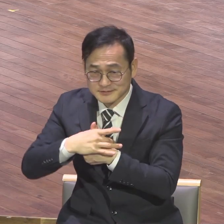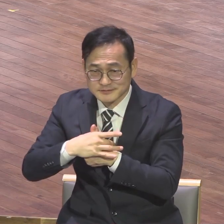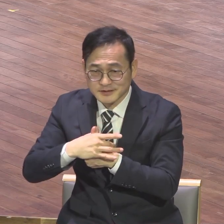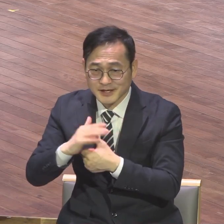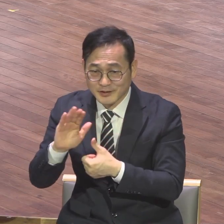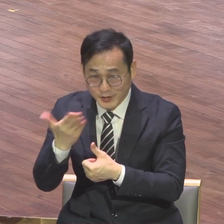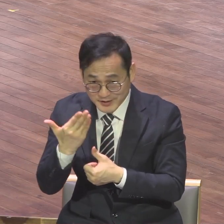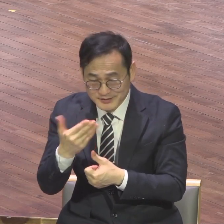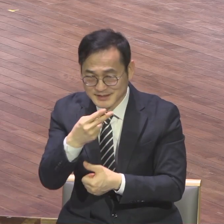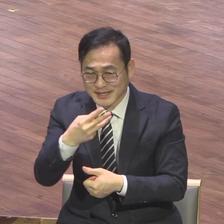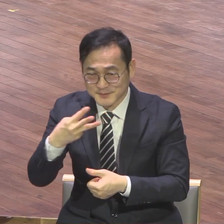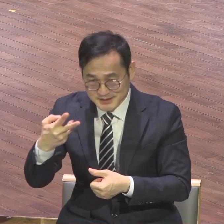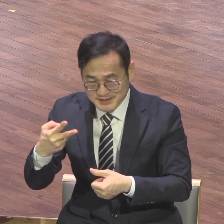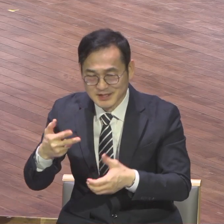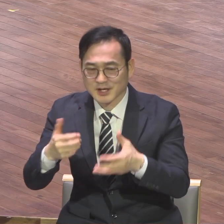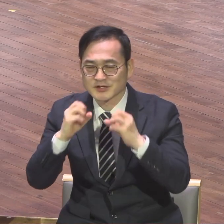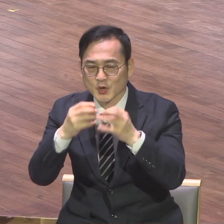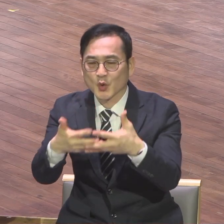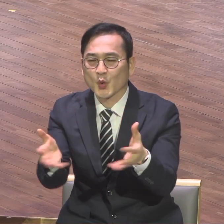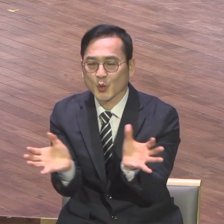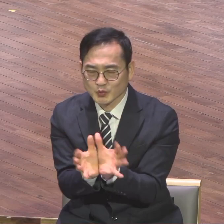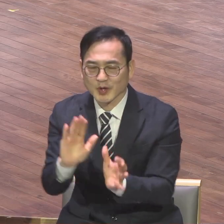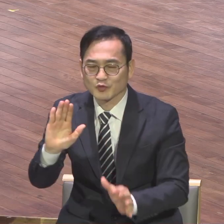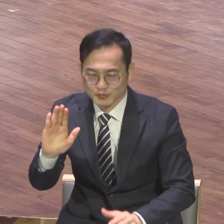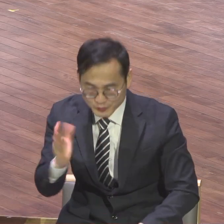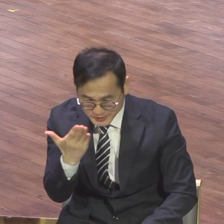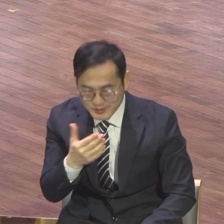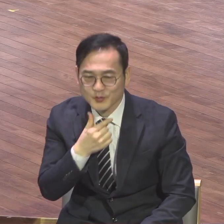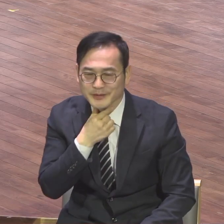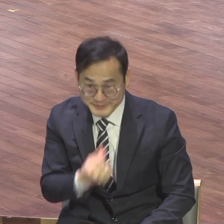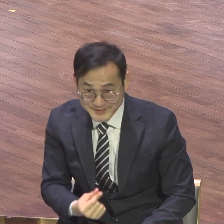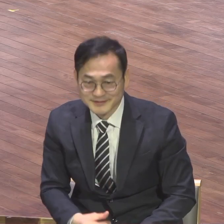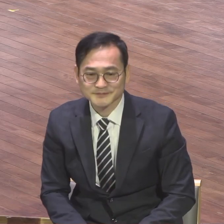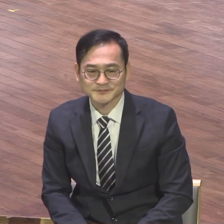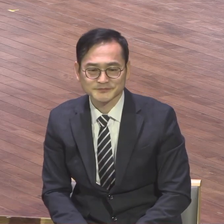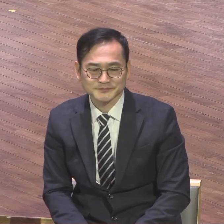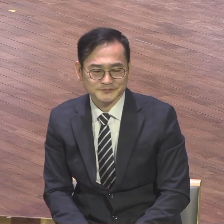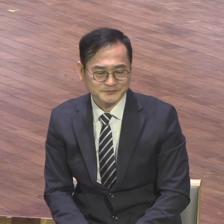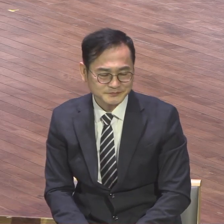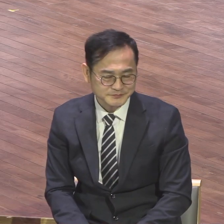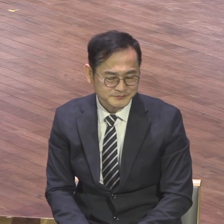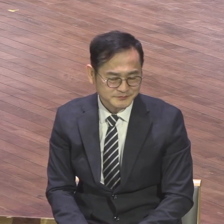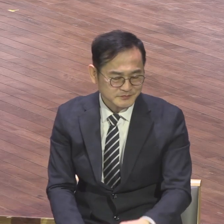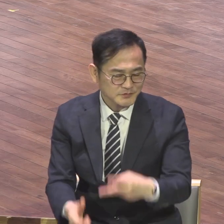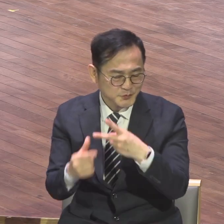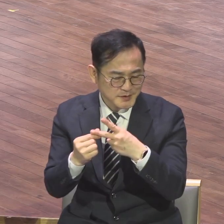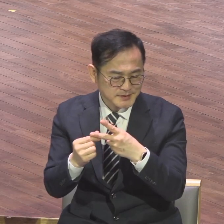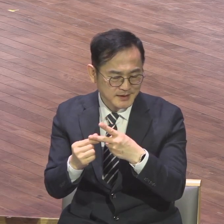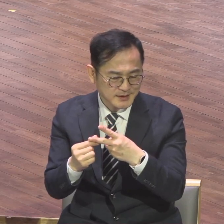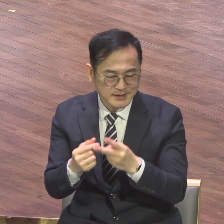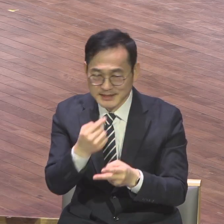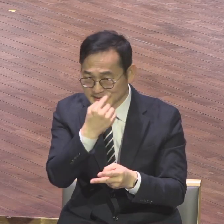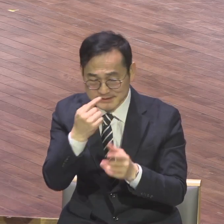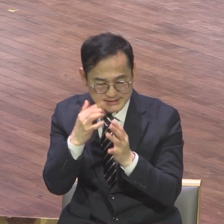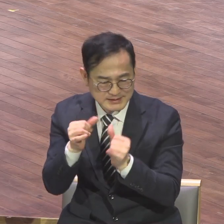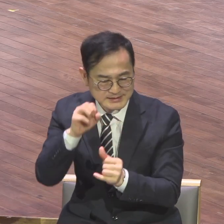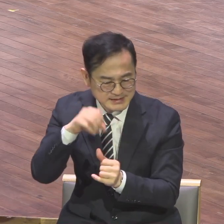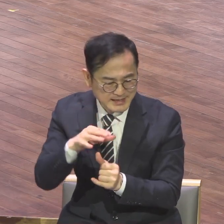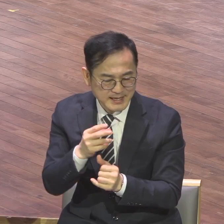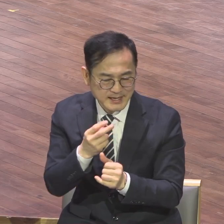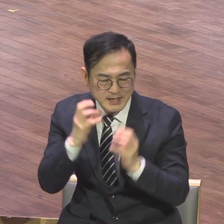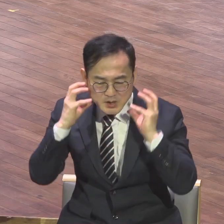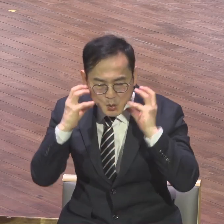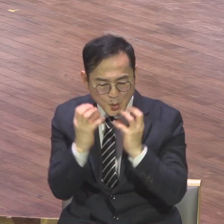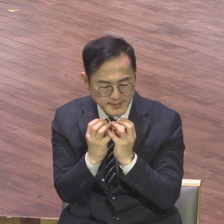공동체가 되기를 주님으로 축복합니다. 두 번째로 최초의 정인 세례 요한입니다. 2절 봅니다. 선지자